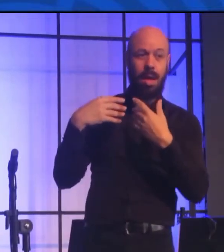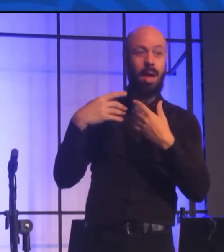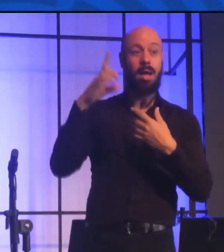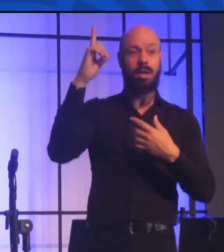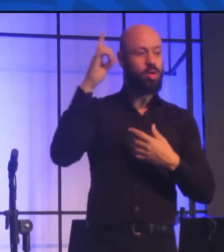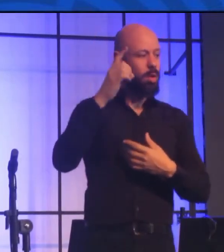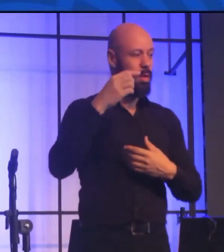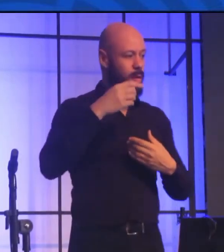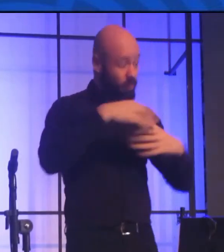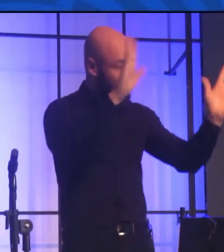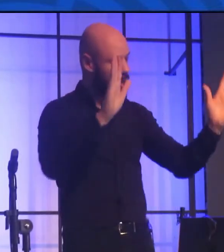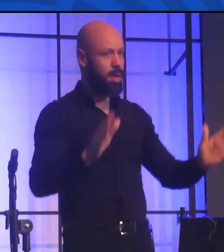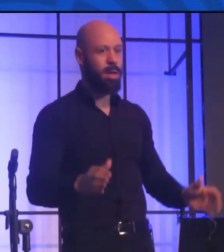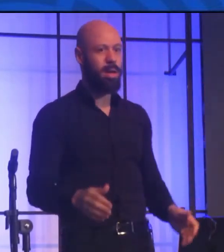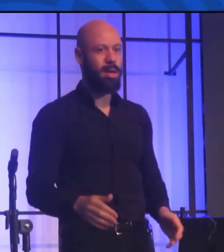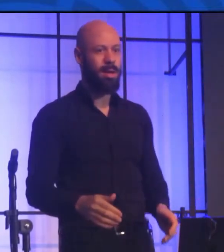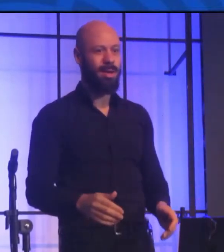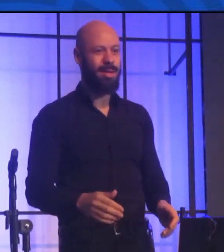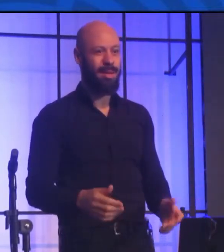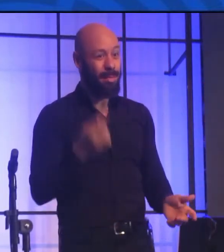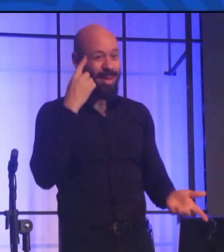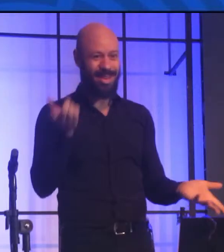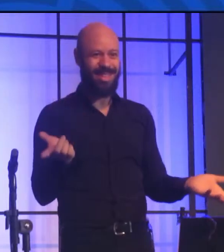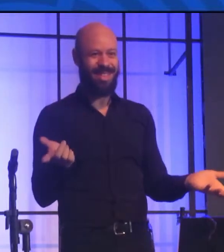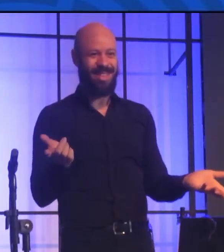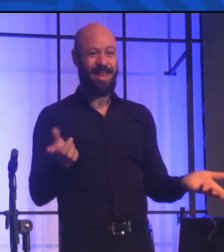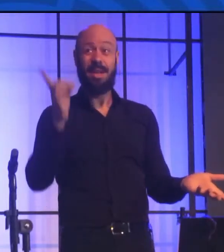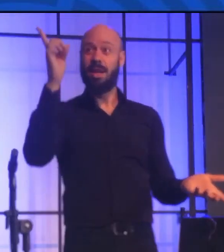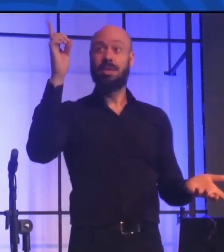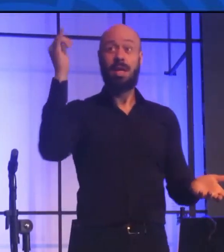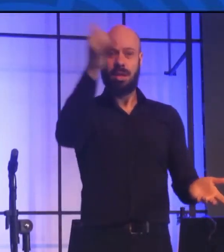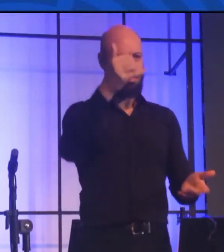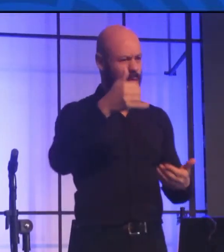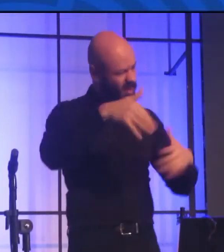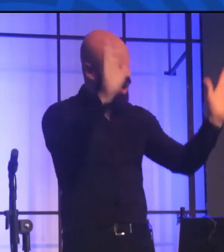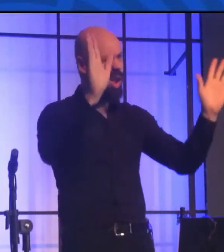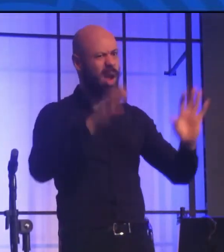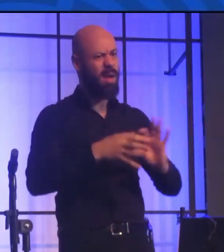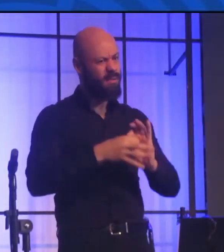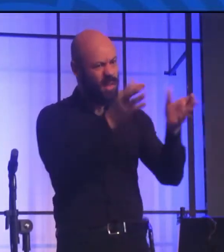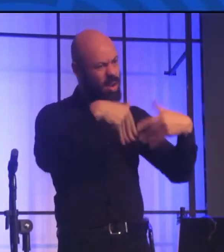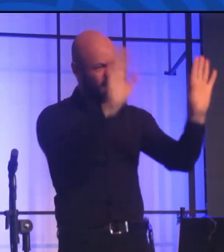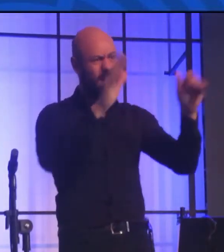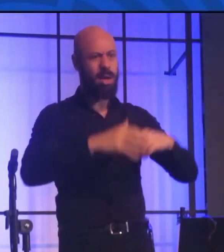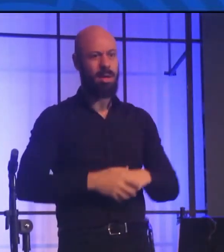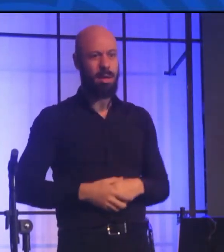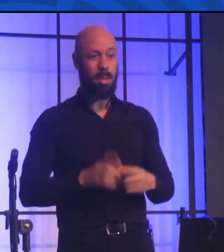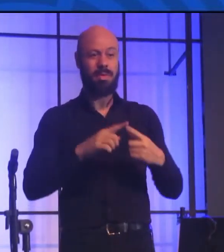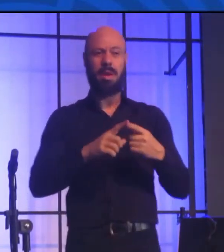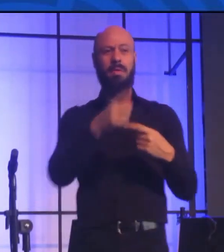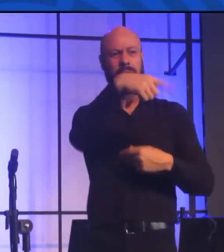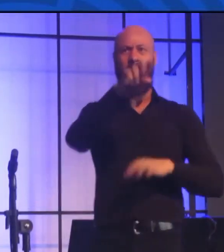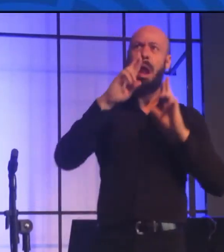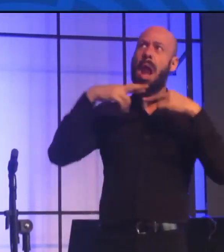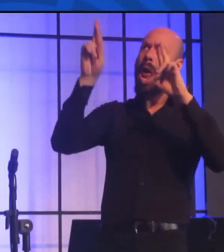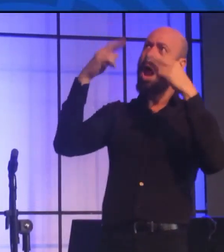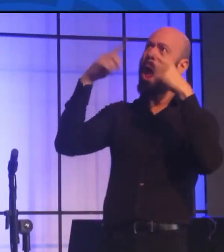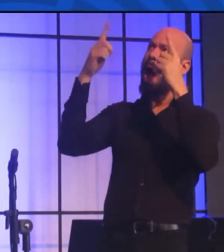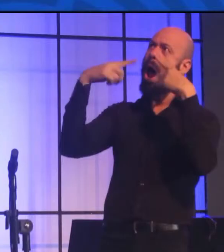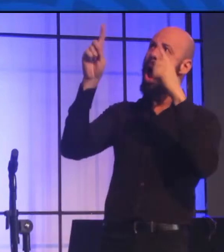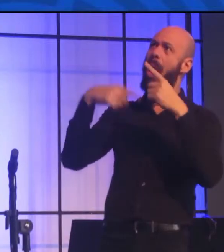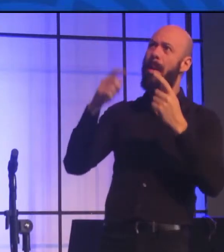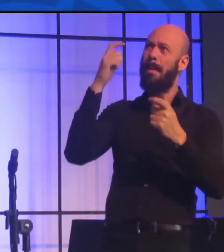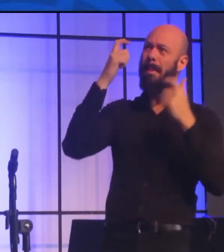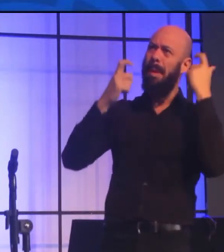e age. Para de orar e faça alguma coisa. Porque às vezes você está orando, reclamando, você está orando se